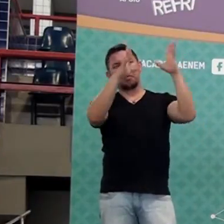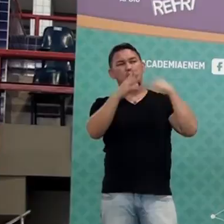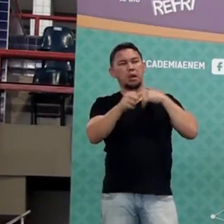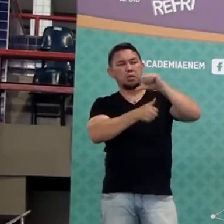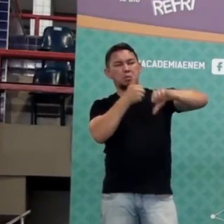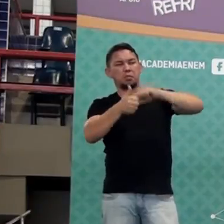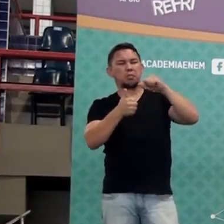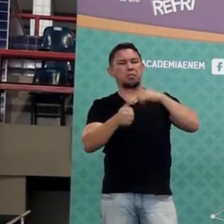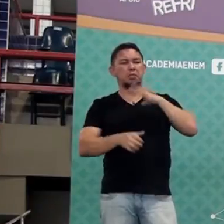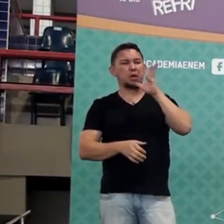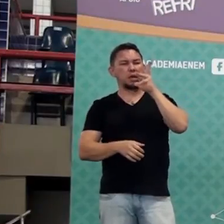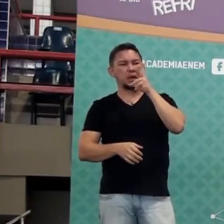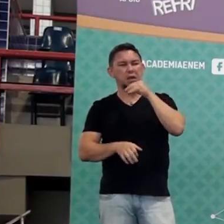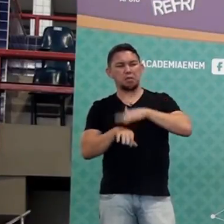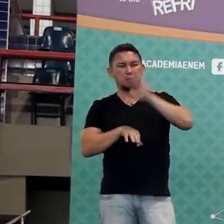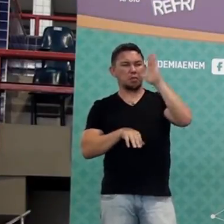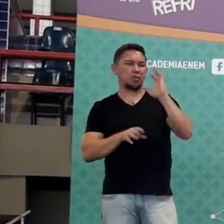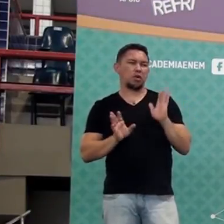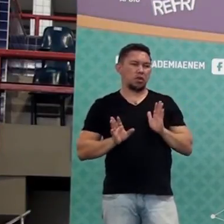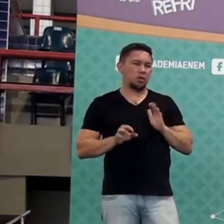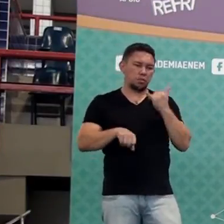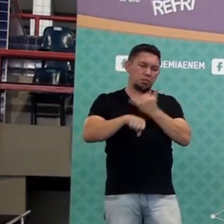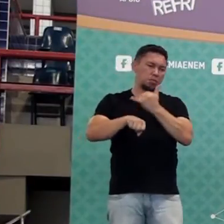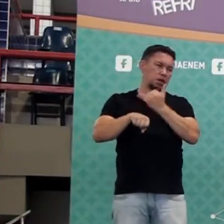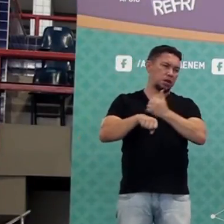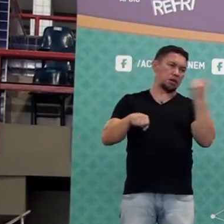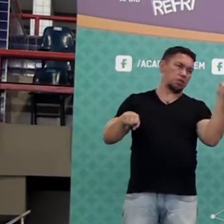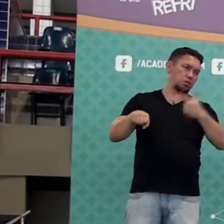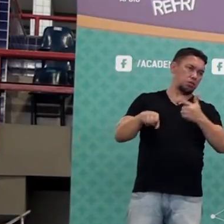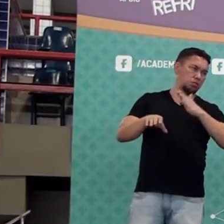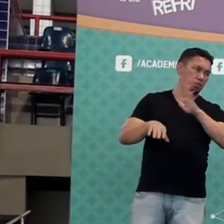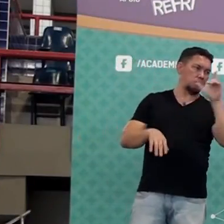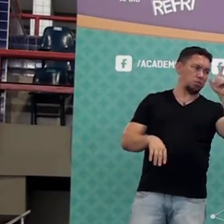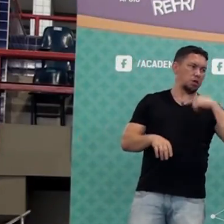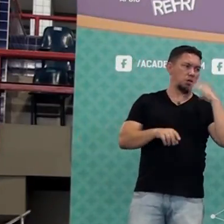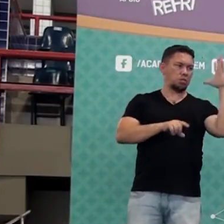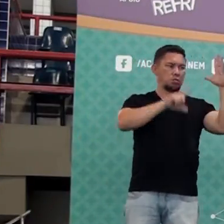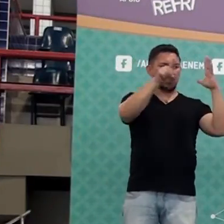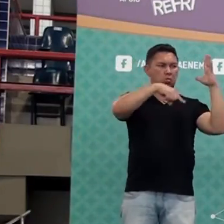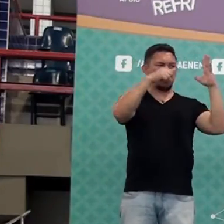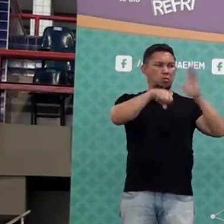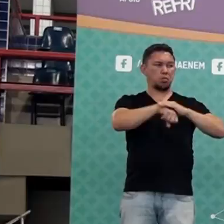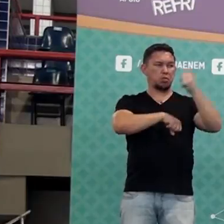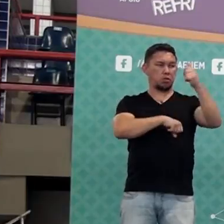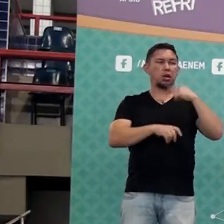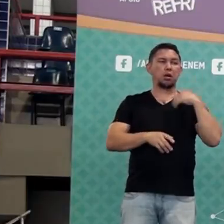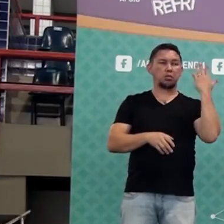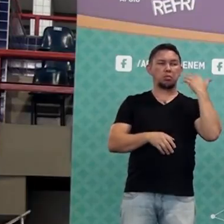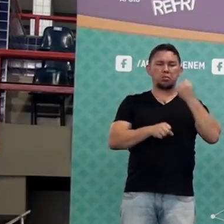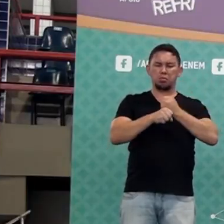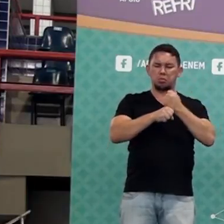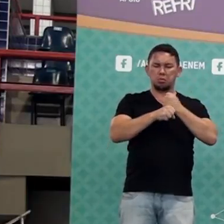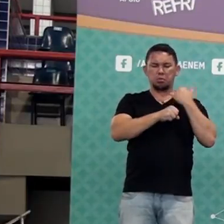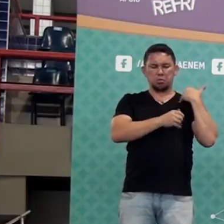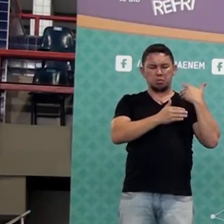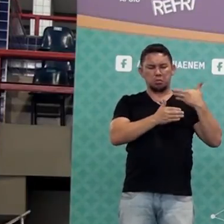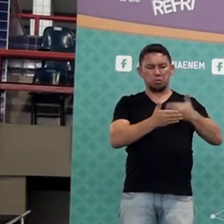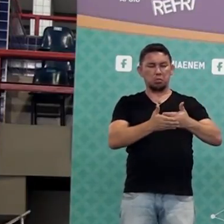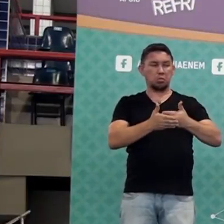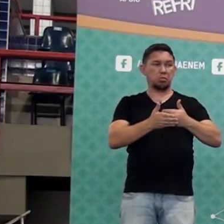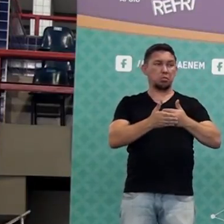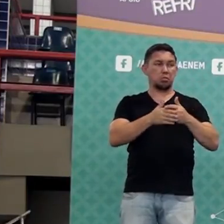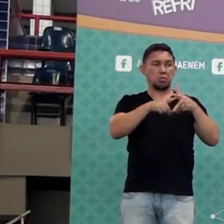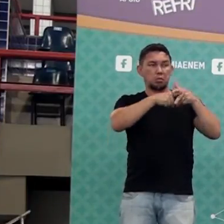precisar trocar. Então, isso acaba diminuindo bastante o custo de manutenção. E nos últimos anos, o custo